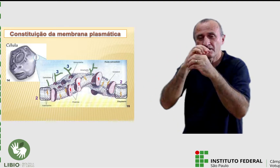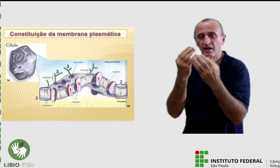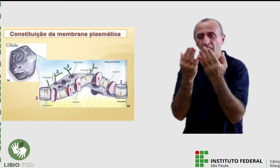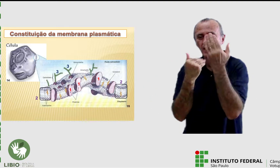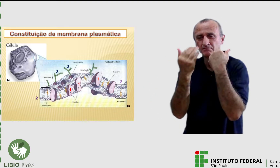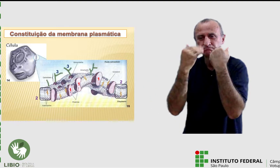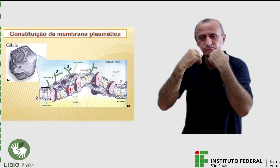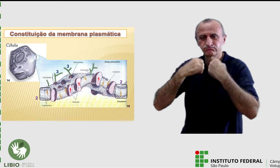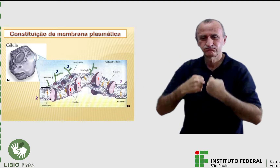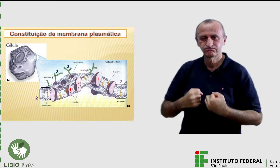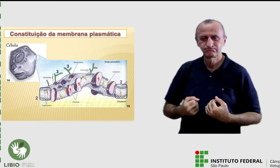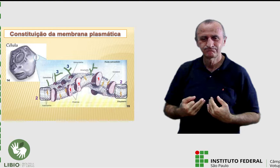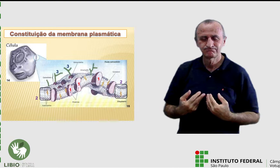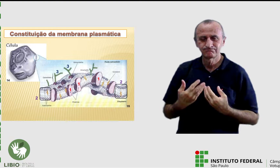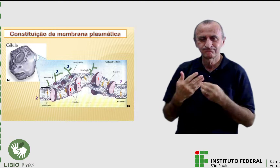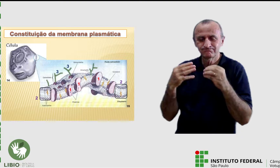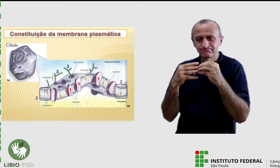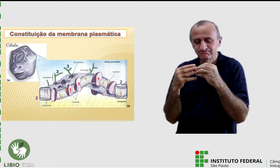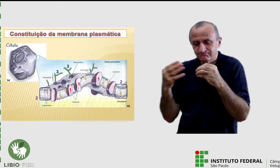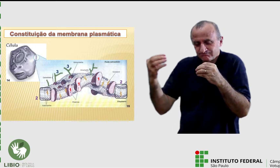devem entrar na célula.